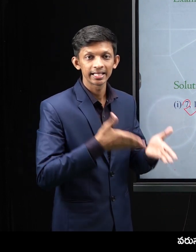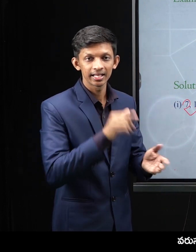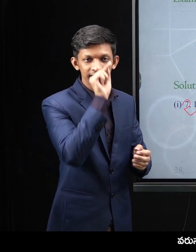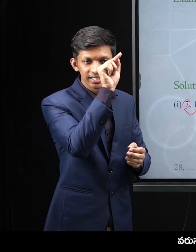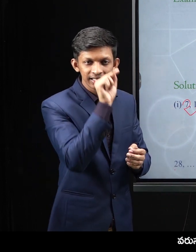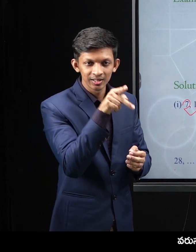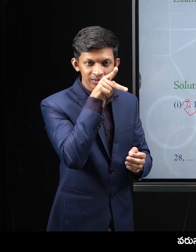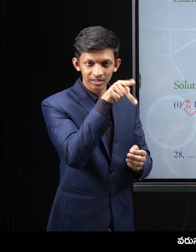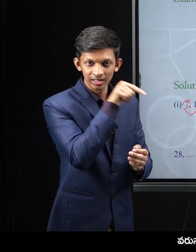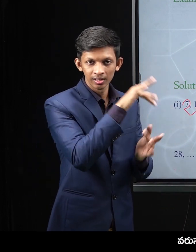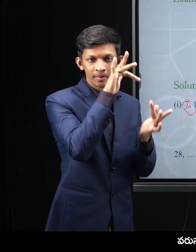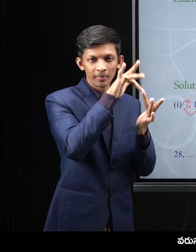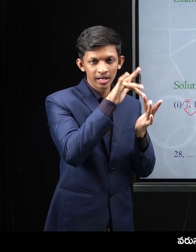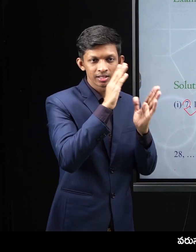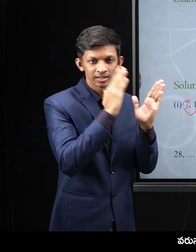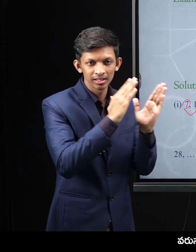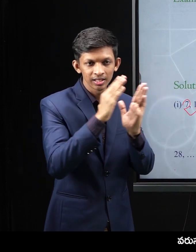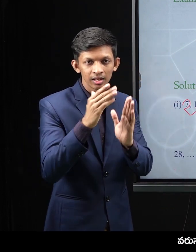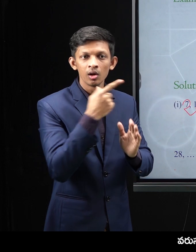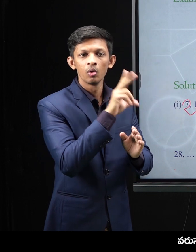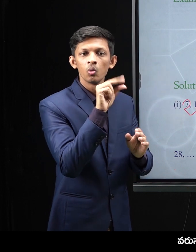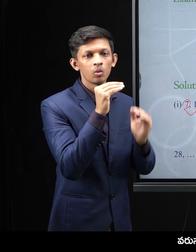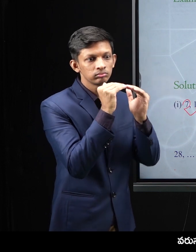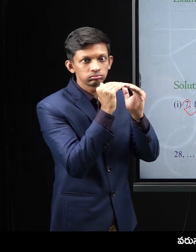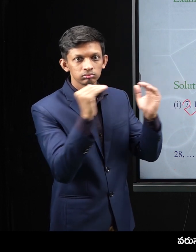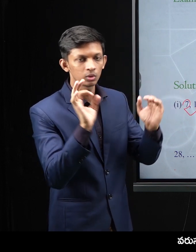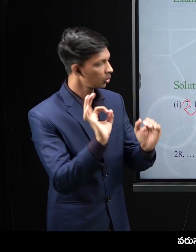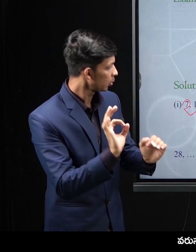వరుస పదాల మధ్య నిష్పత్తులు సమానంగా లేనందున